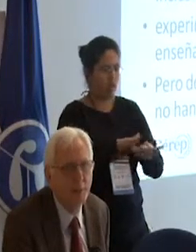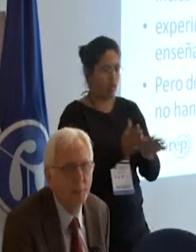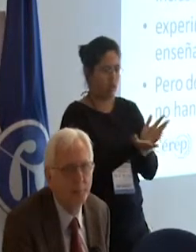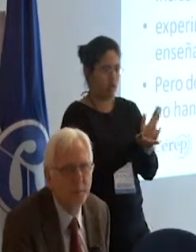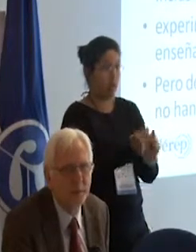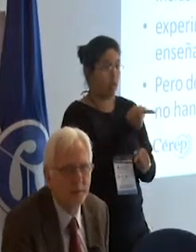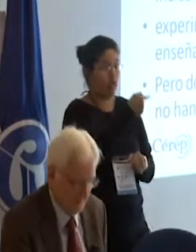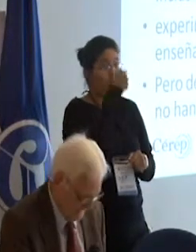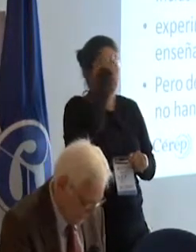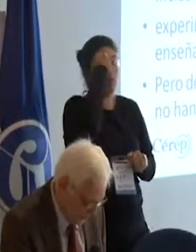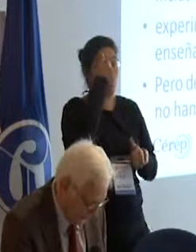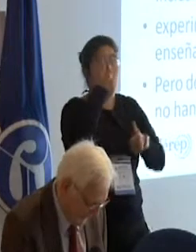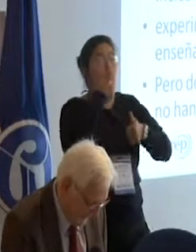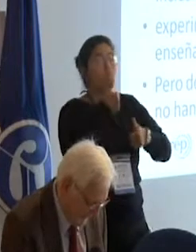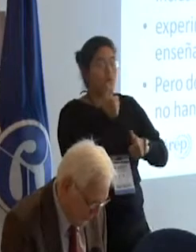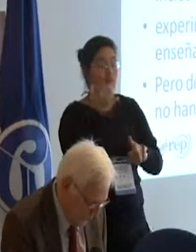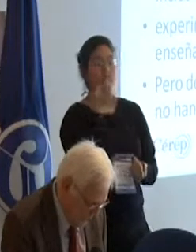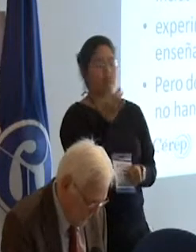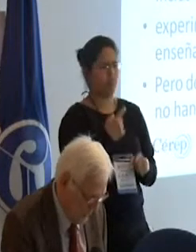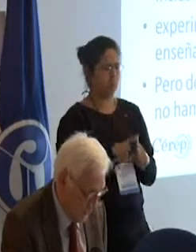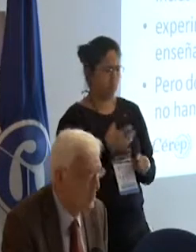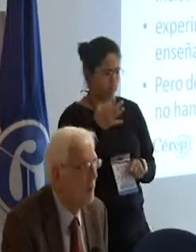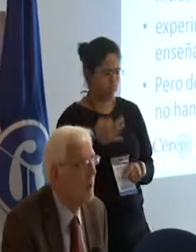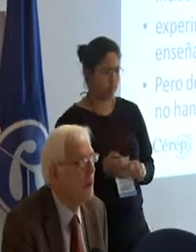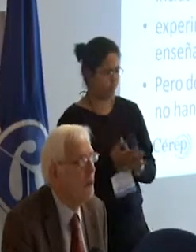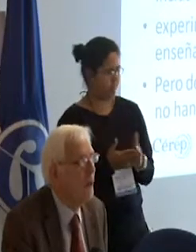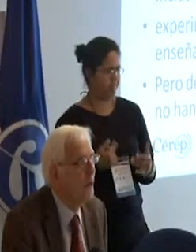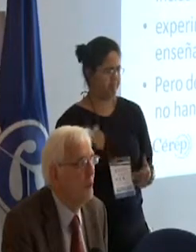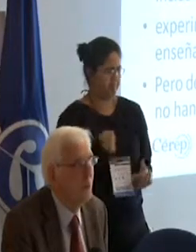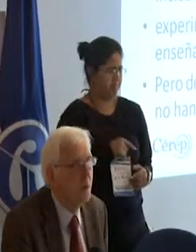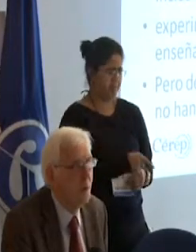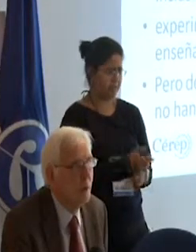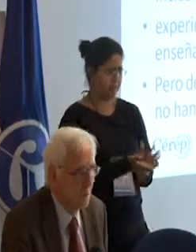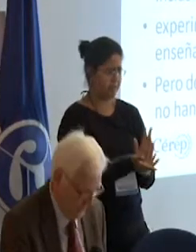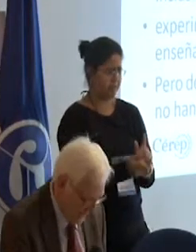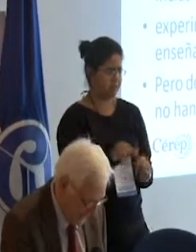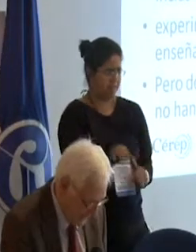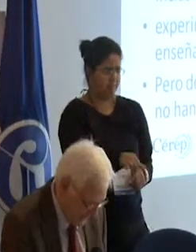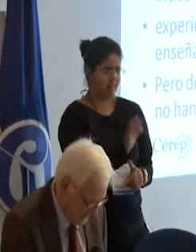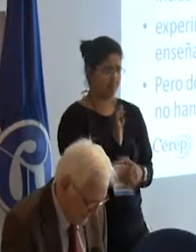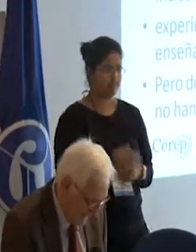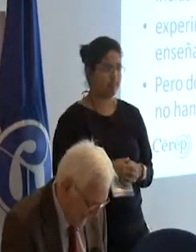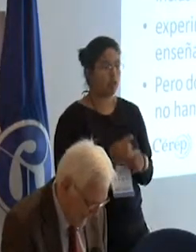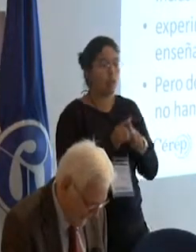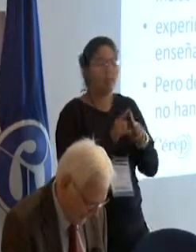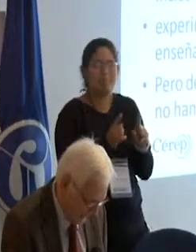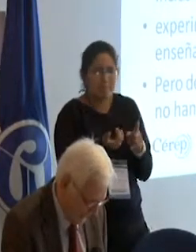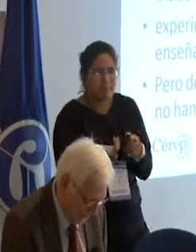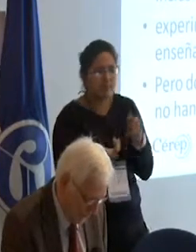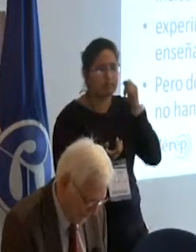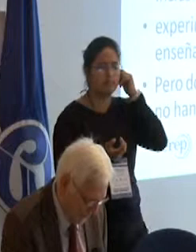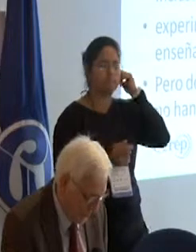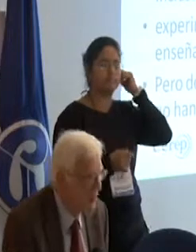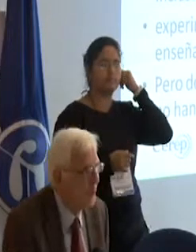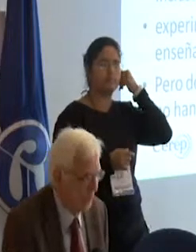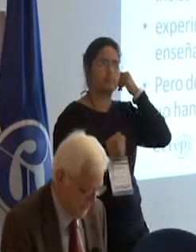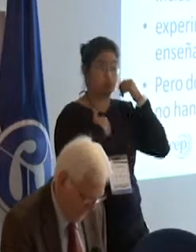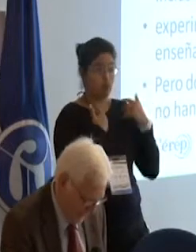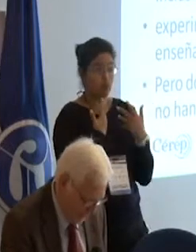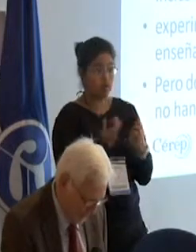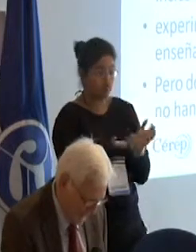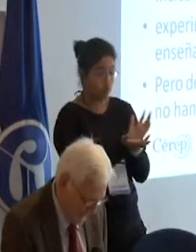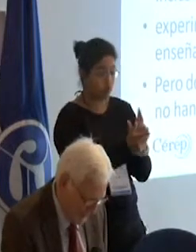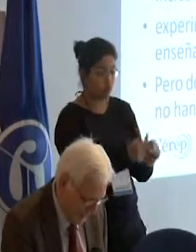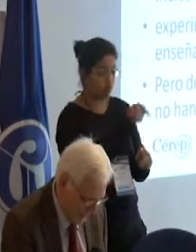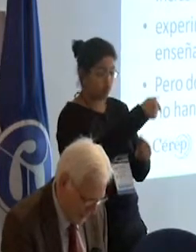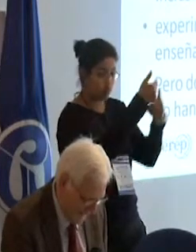Él cree que es bueno en francés, pero no lo es. Entonces dice, yo quiero que mi alumno,